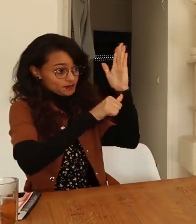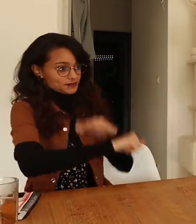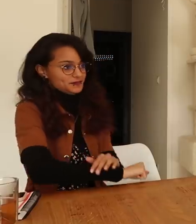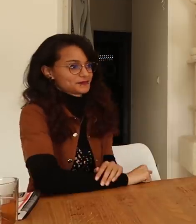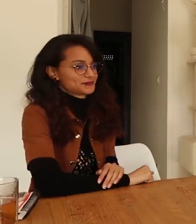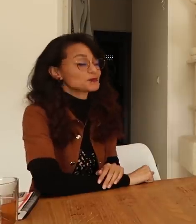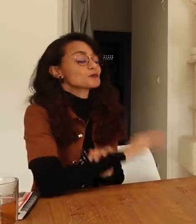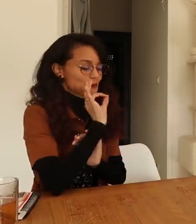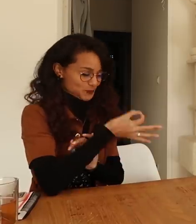C'est moi.